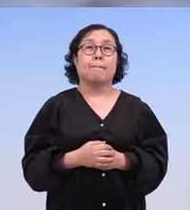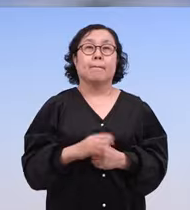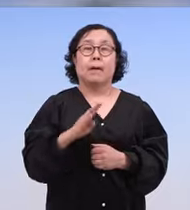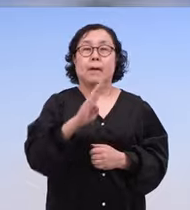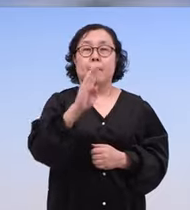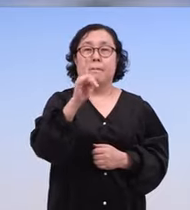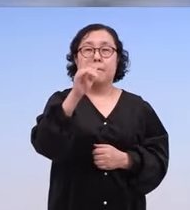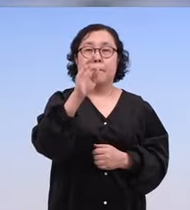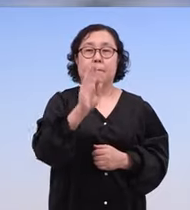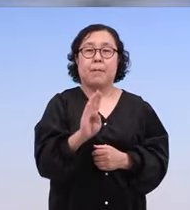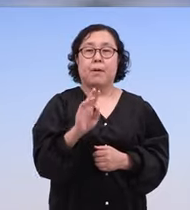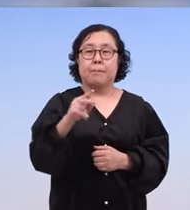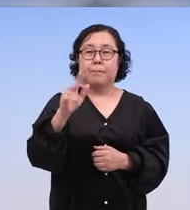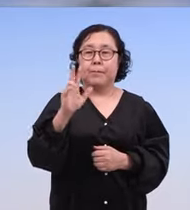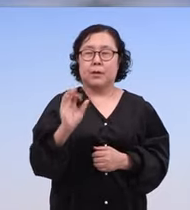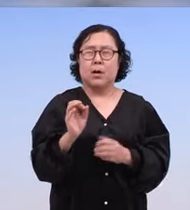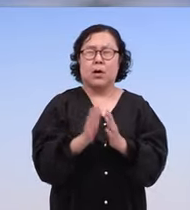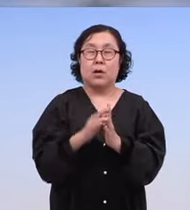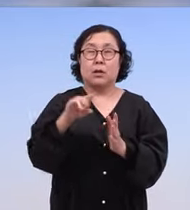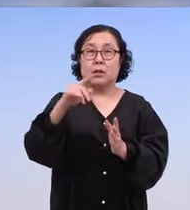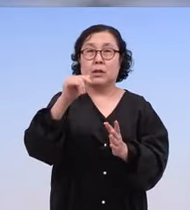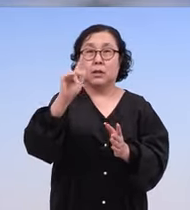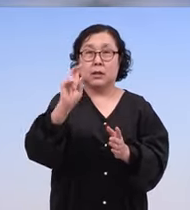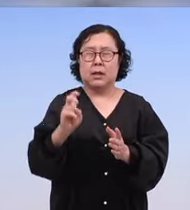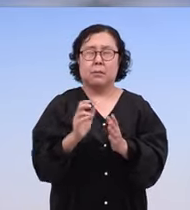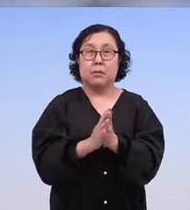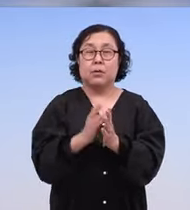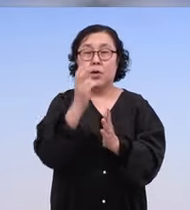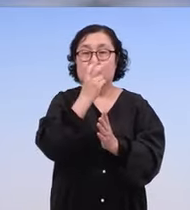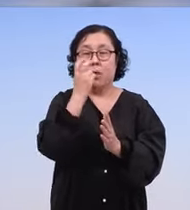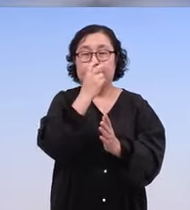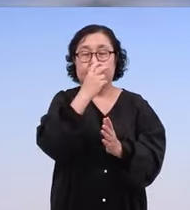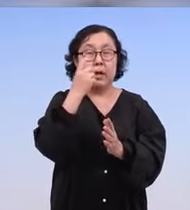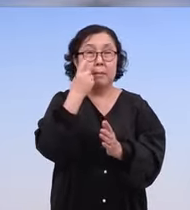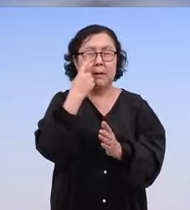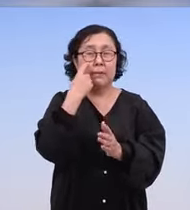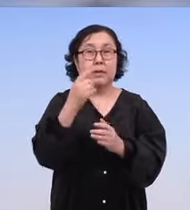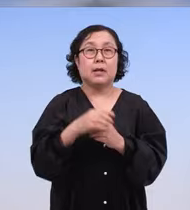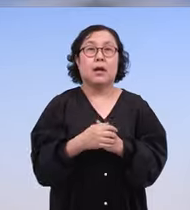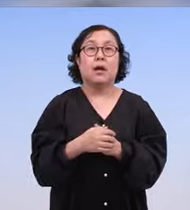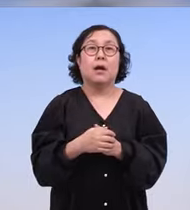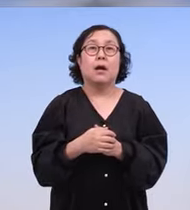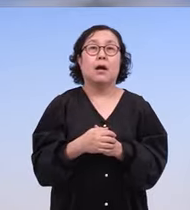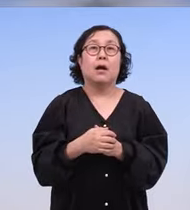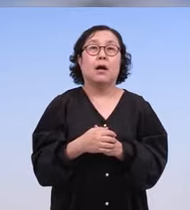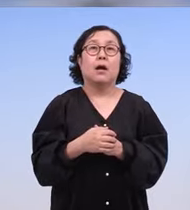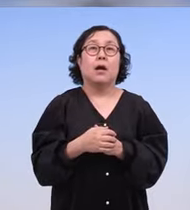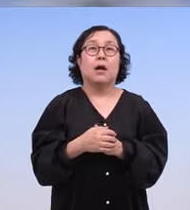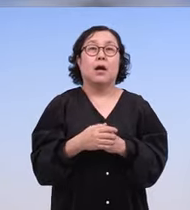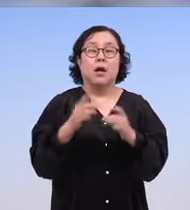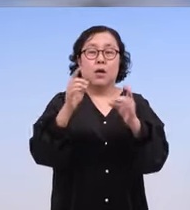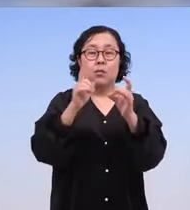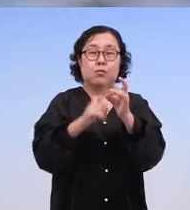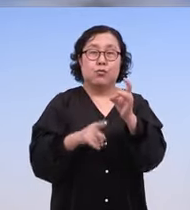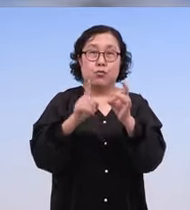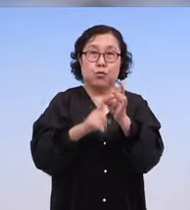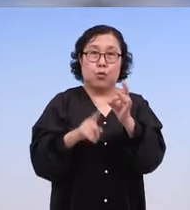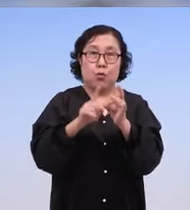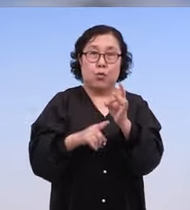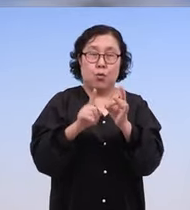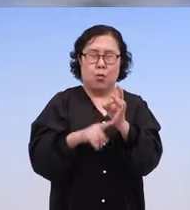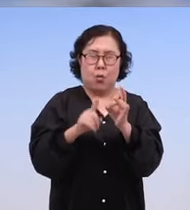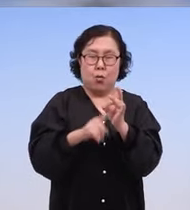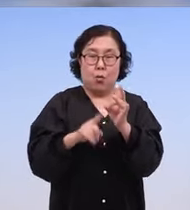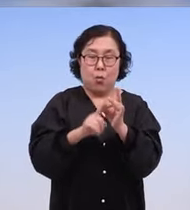그래서 이 법전 스님을 저는 누군지 잘 모르니까요, 인터넷으로 검색을 해봤죠. 그랬더니 그